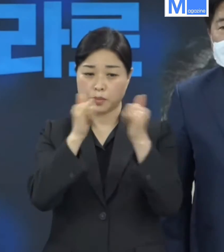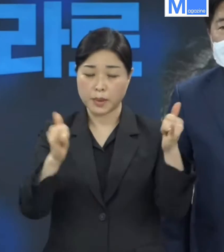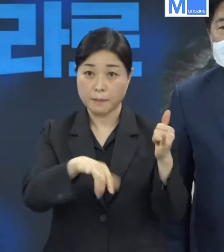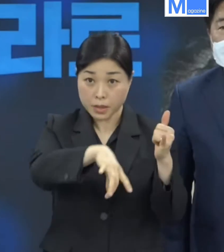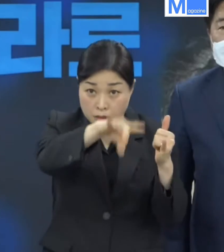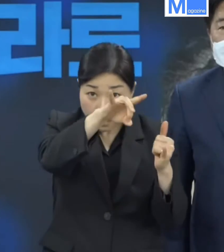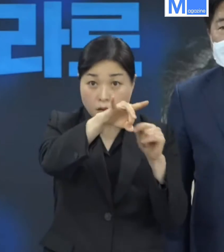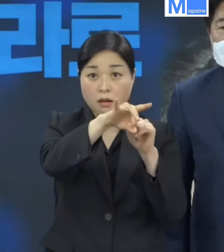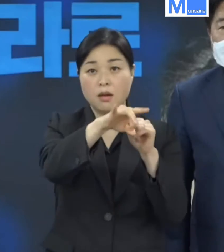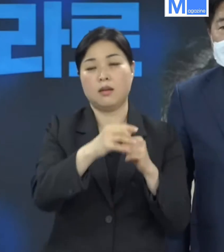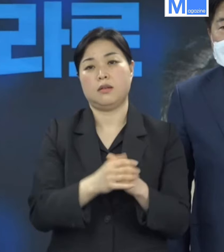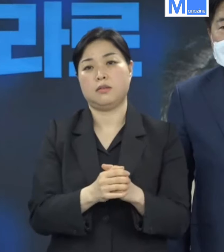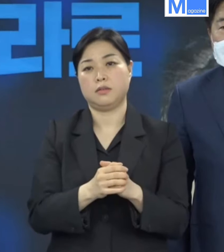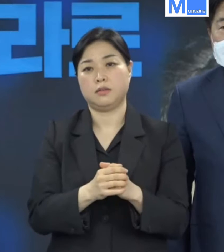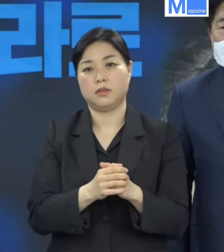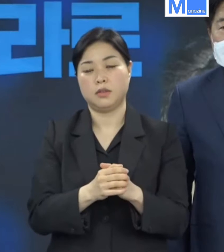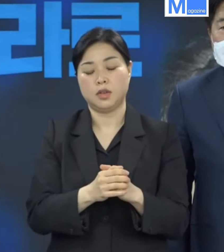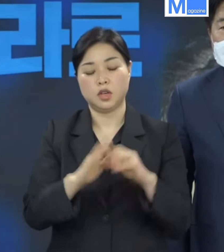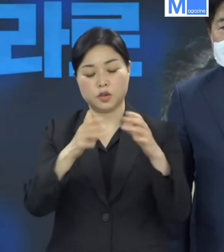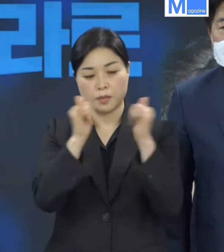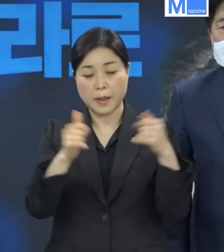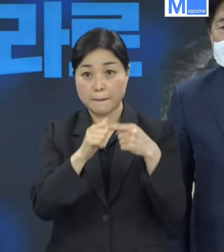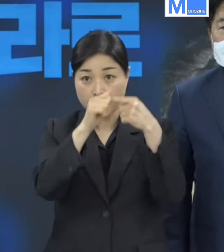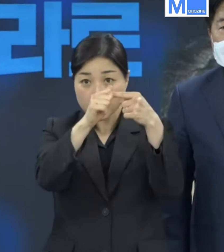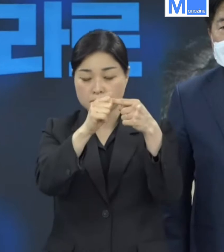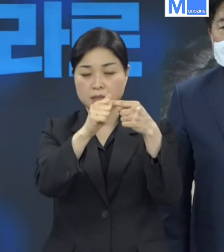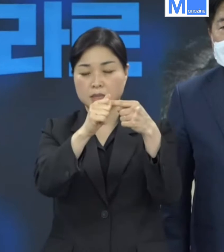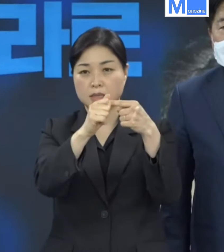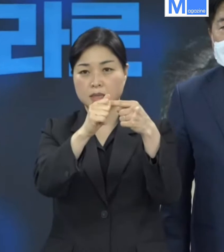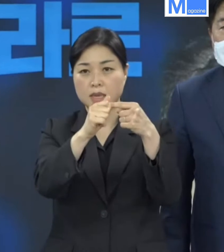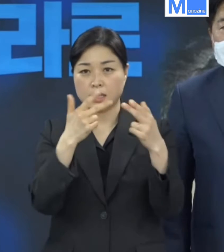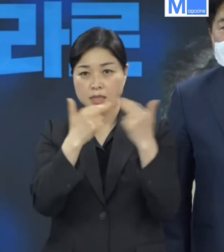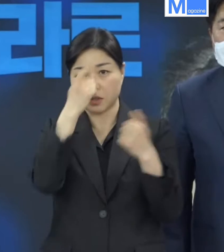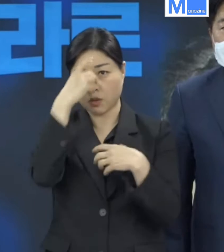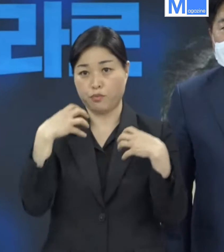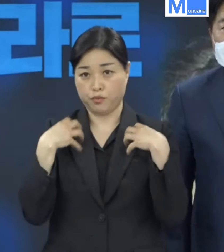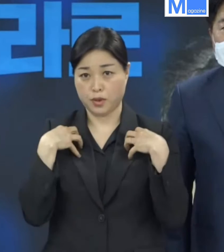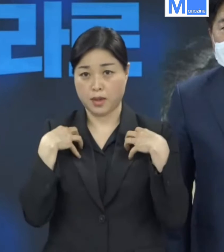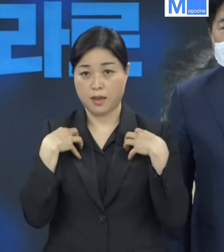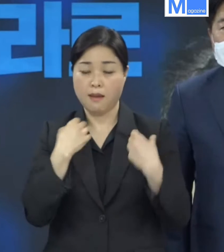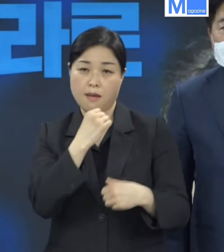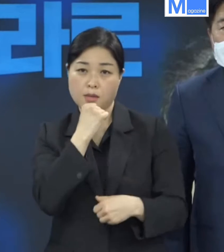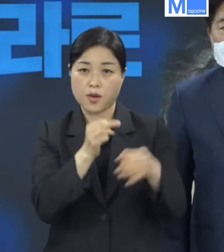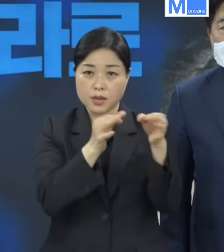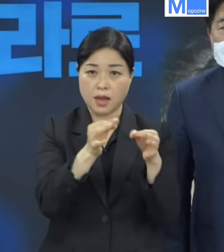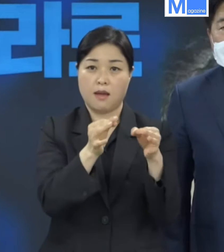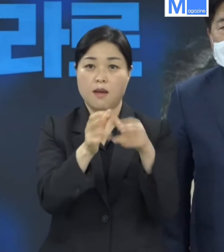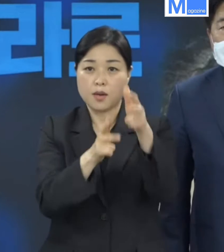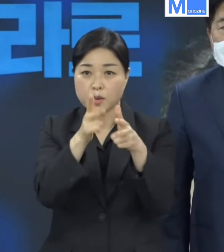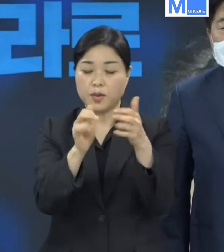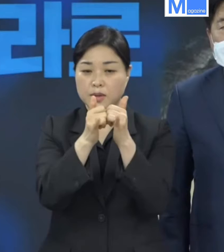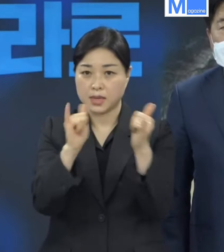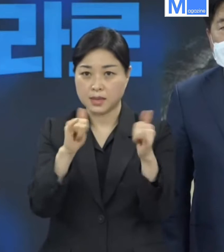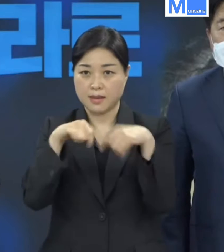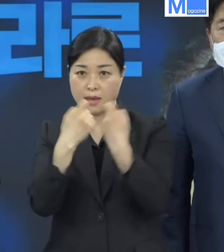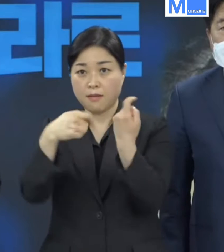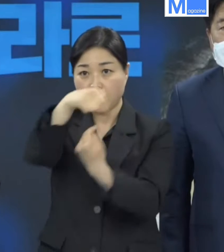국민남정, 국민이 우선인 이재명 정부의 소상공인 자영업 7대